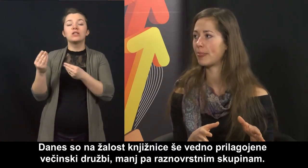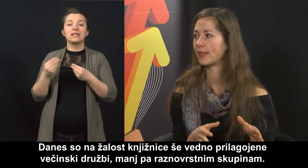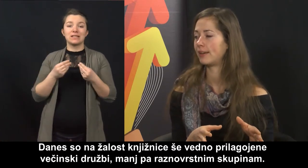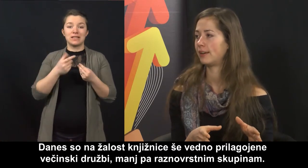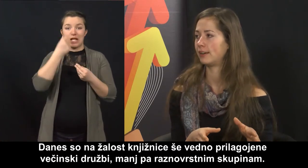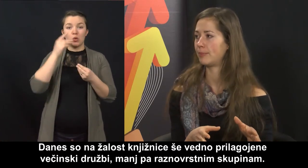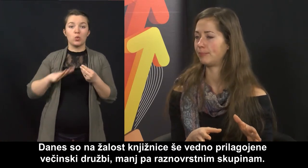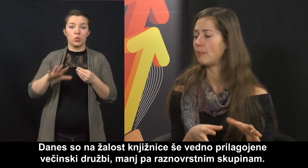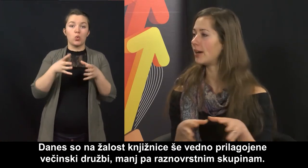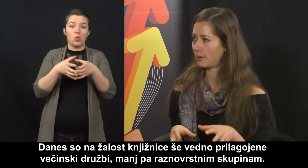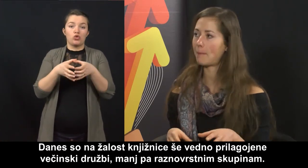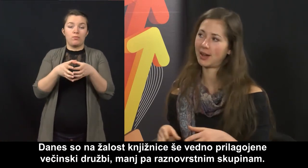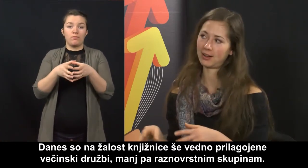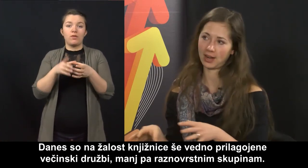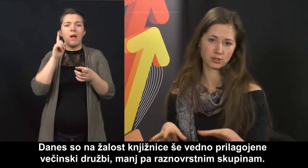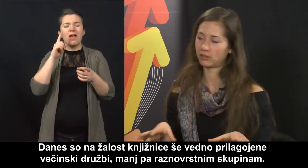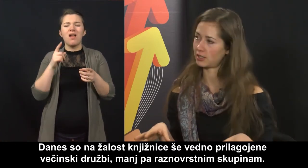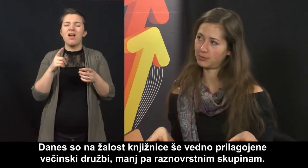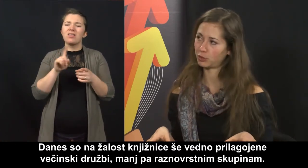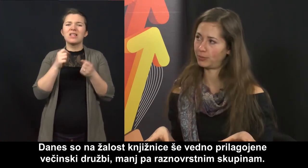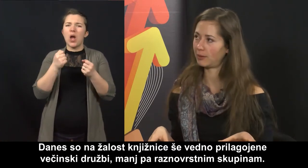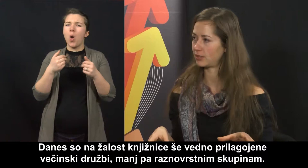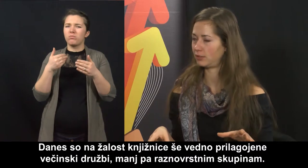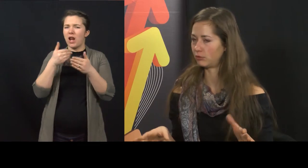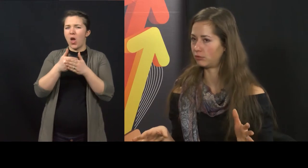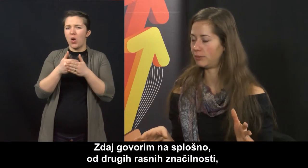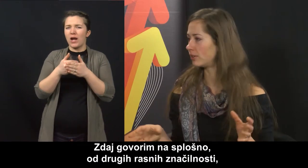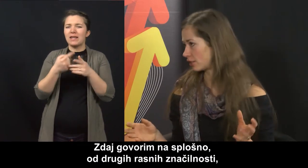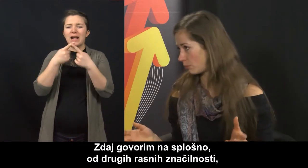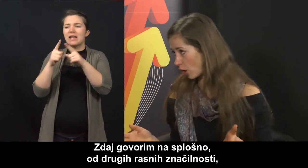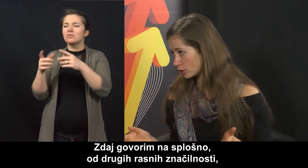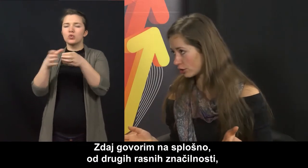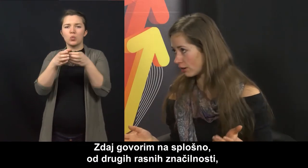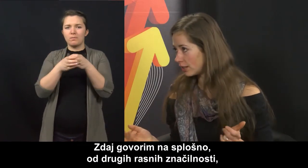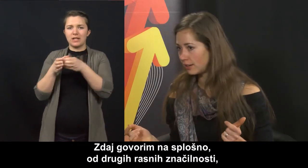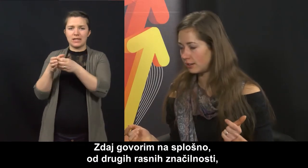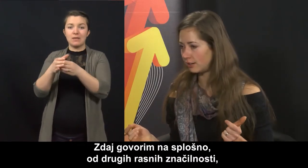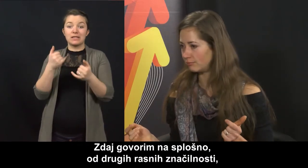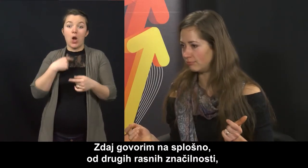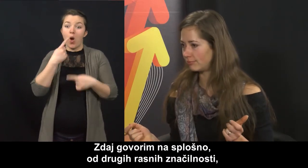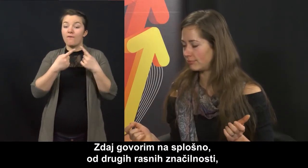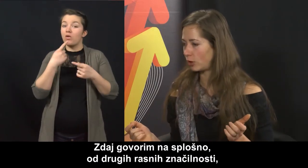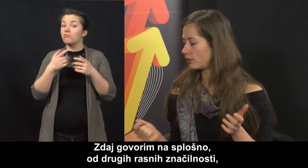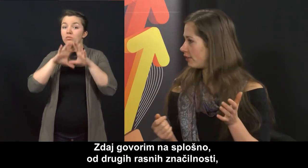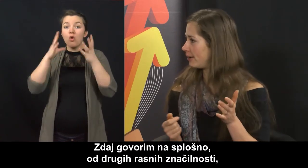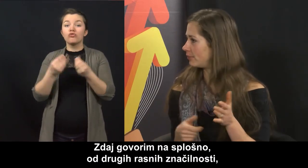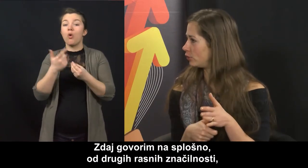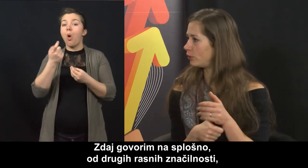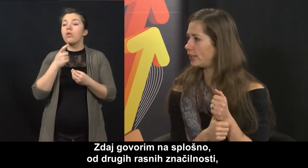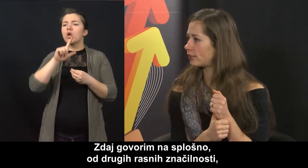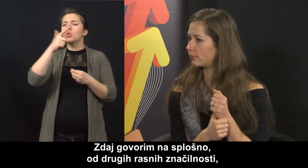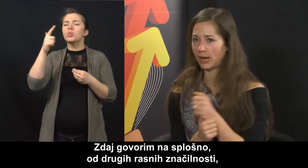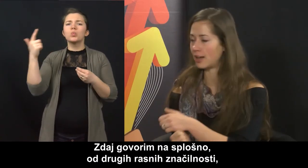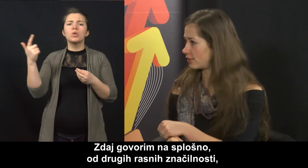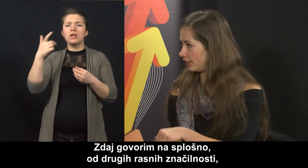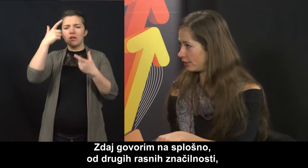družbi. Manj pa razno raznim skupinam, pa zdaj tu govorim na splošno, od, ne vem,